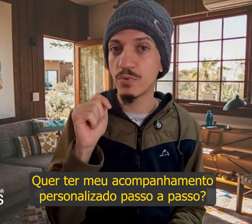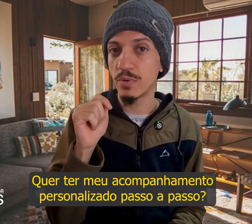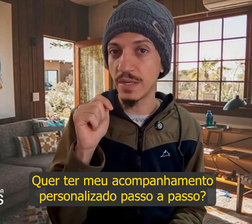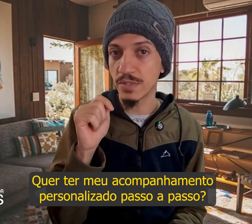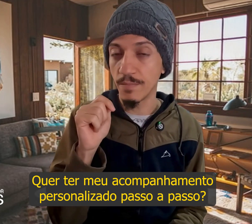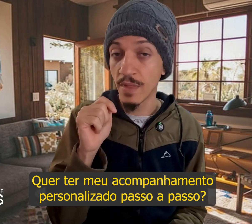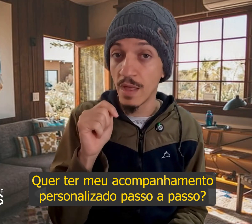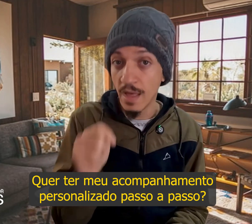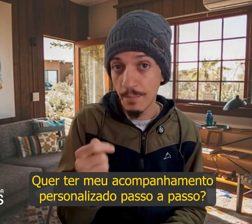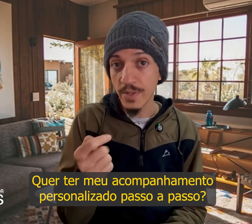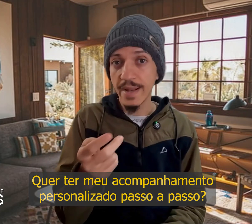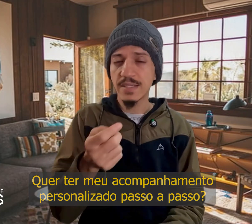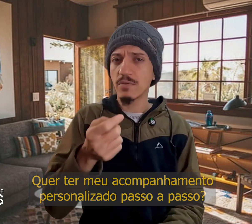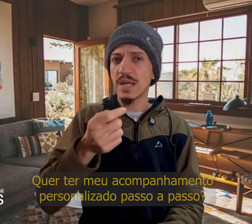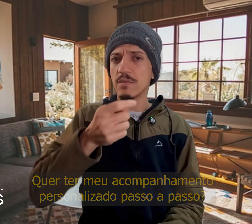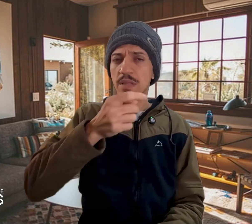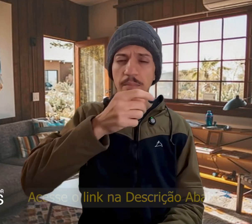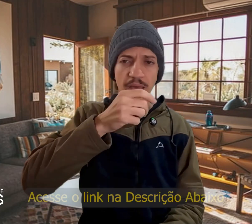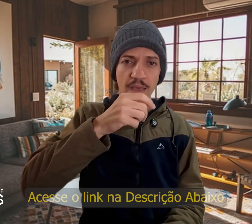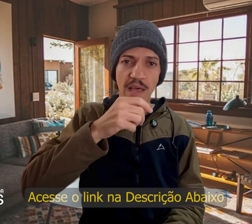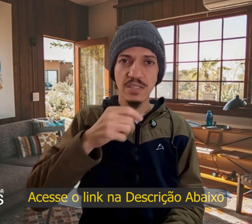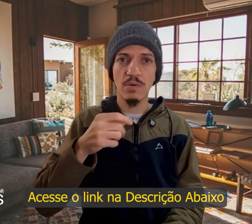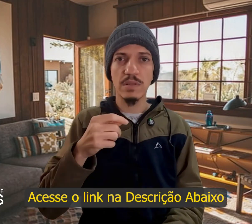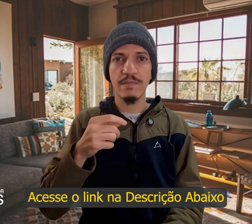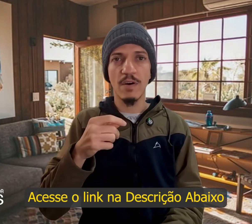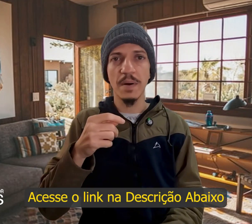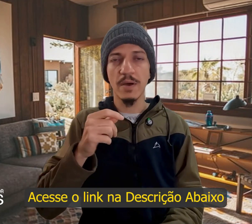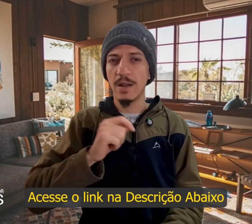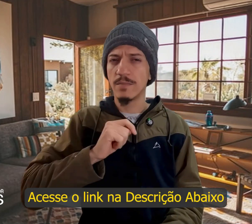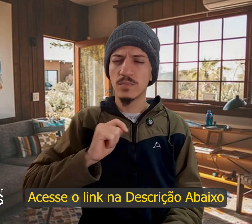contexto. Poderia ser usado também esse outra forma aqui, olha,